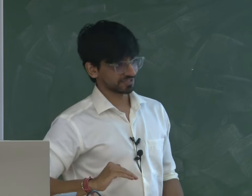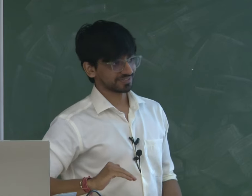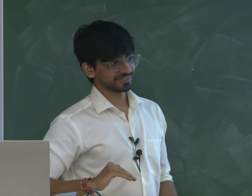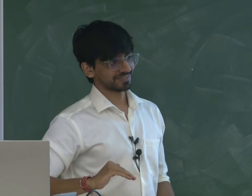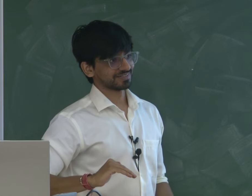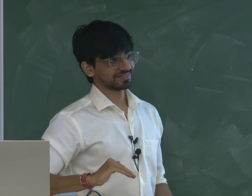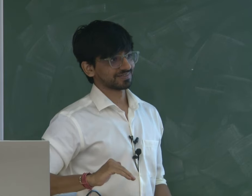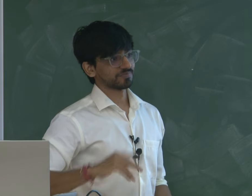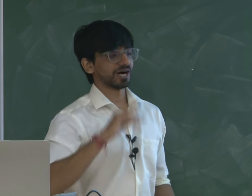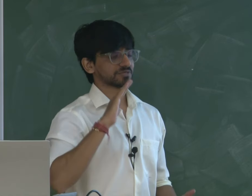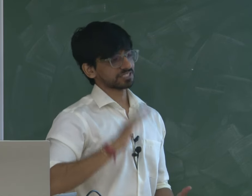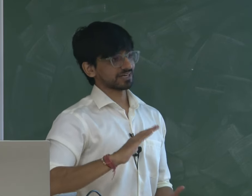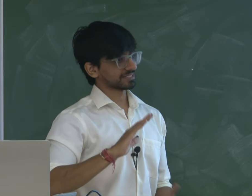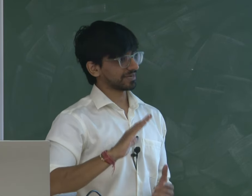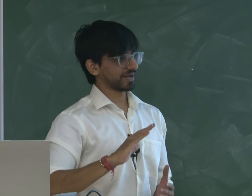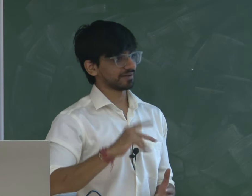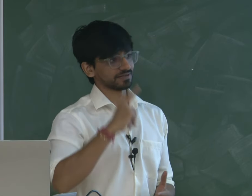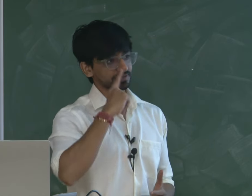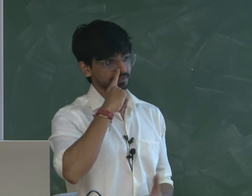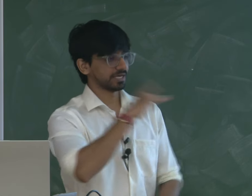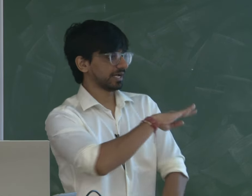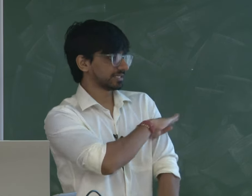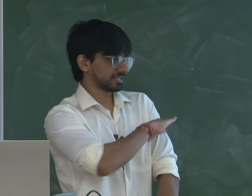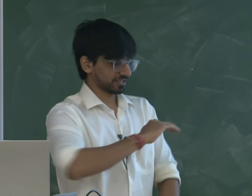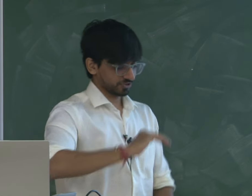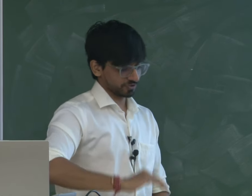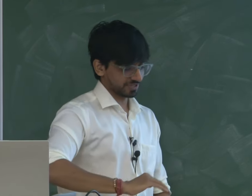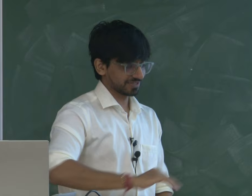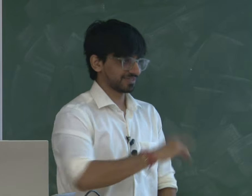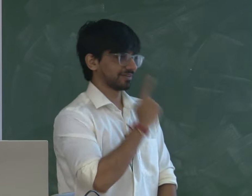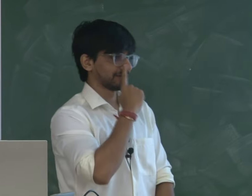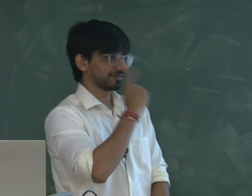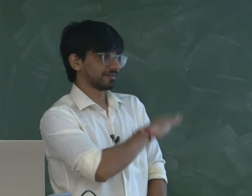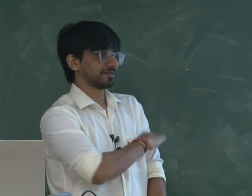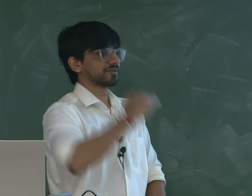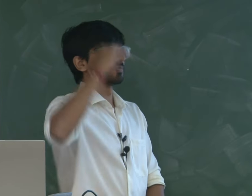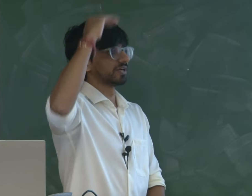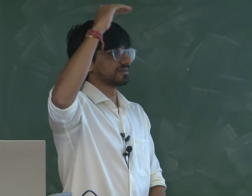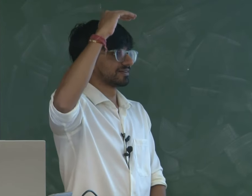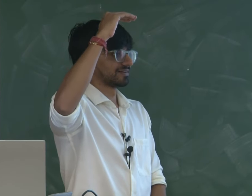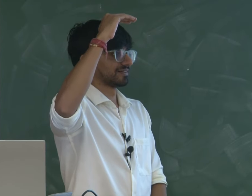छोटी, आप सिस्टर का साइन पहले करिए, या ऐसे छोटी बड़ी